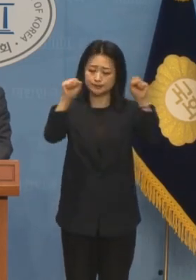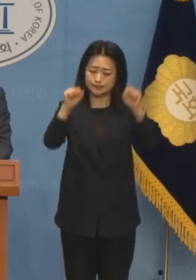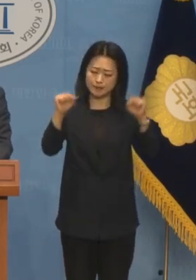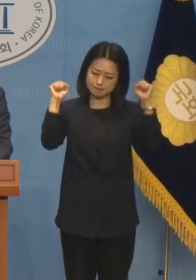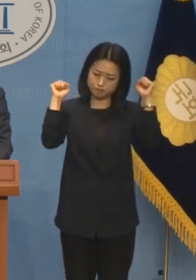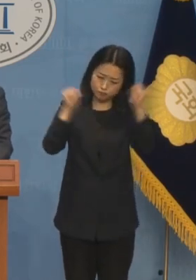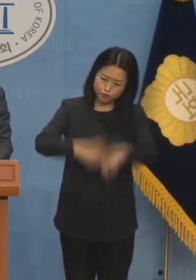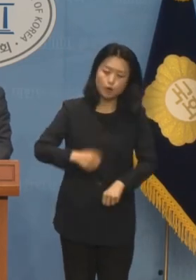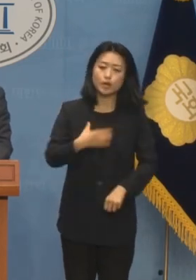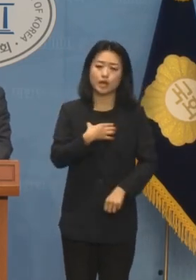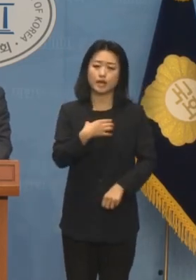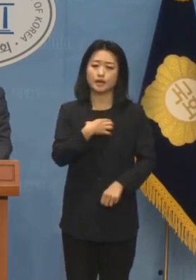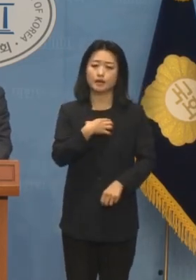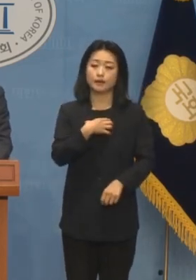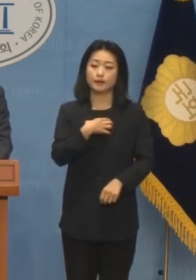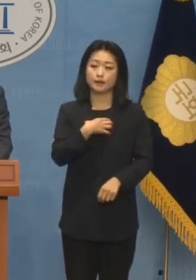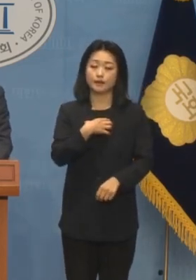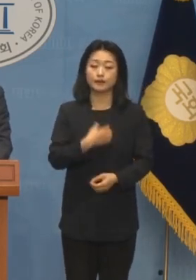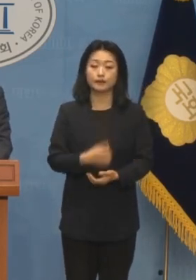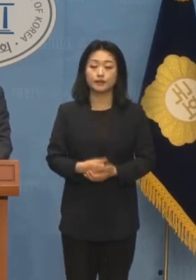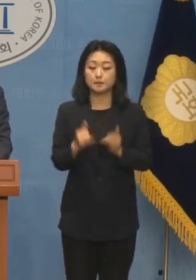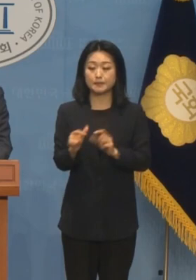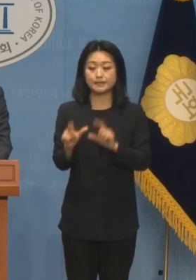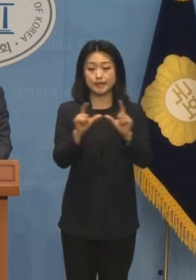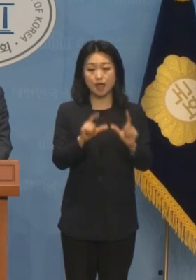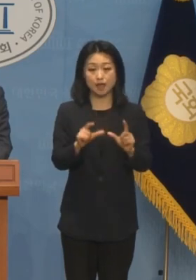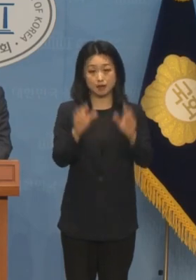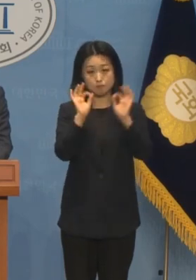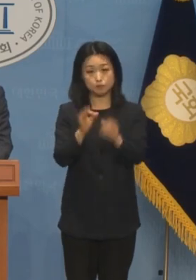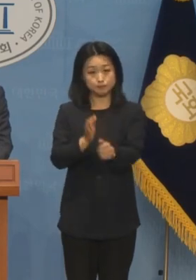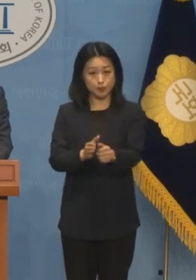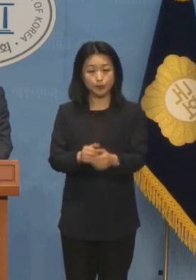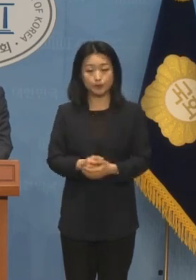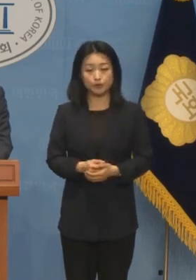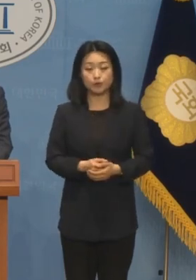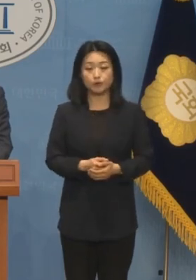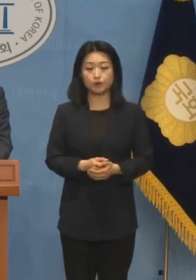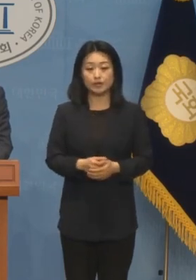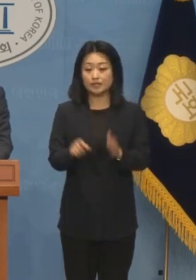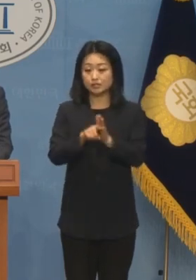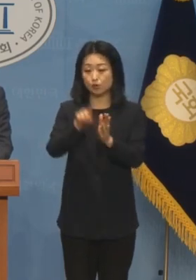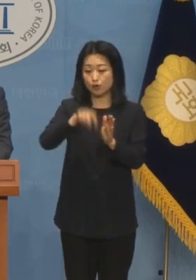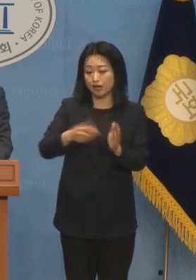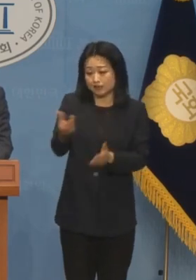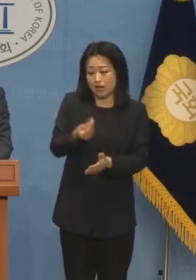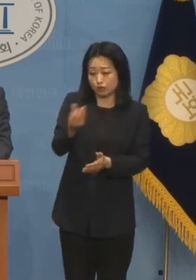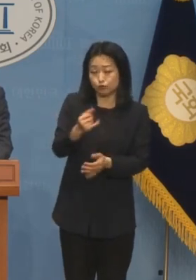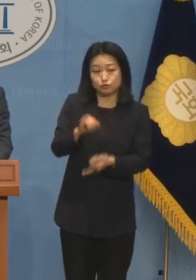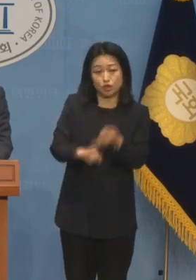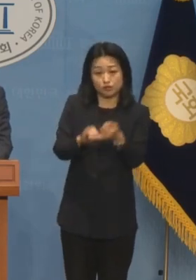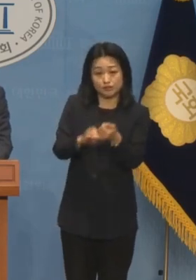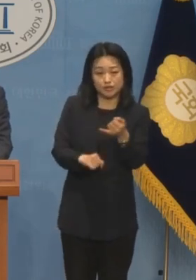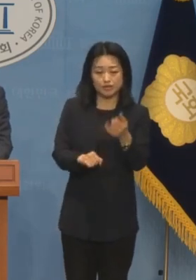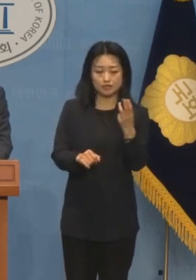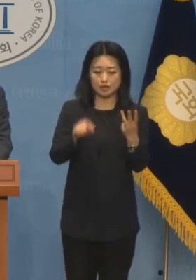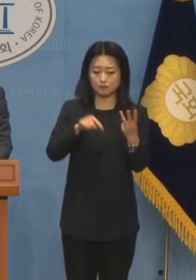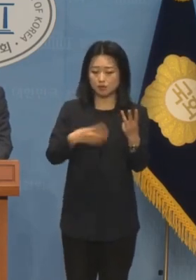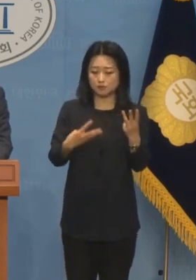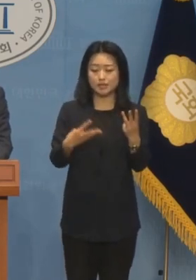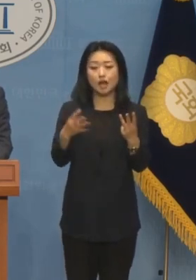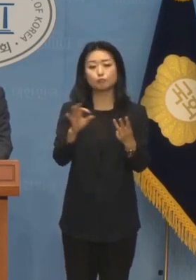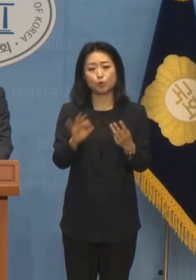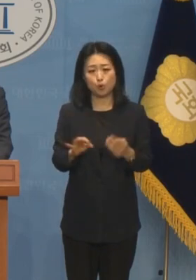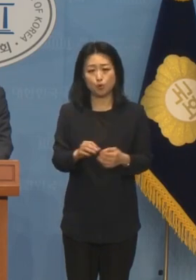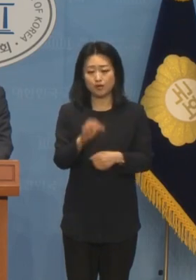붕괴 위기입니다 민생은 또 어떻습니까 지금 우리 신용카드 대출 연체율은 3.4%